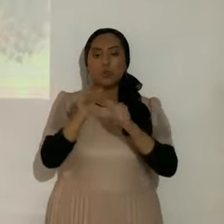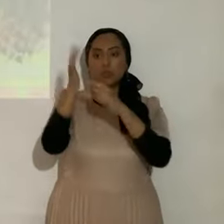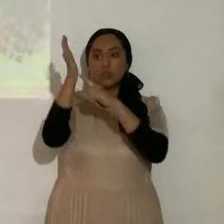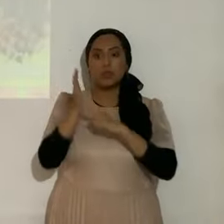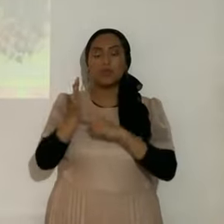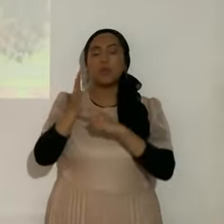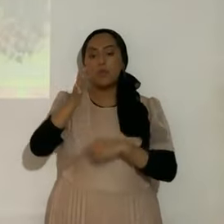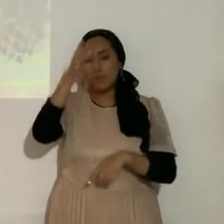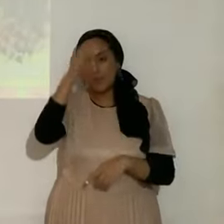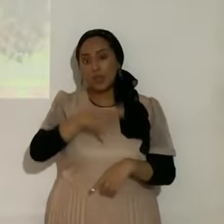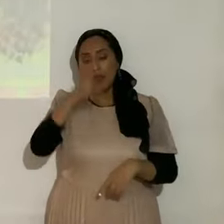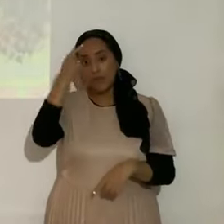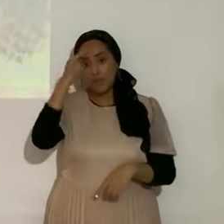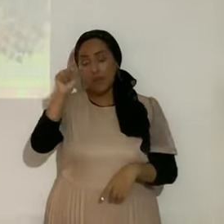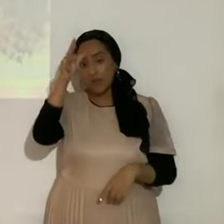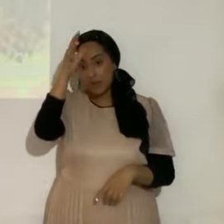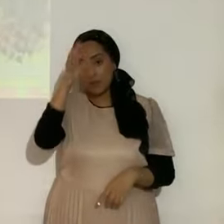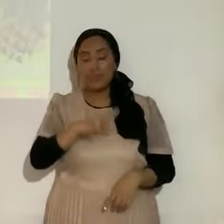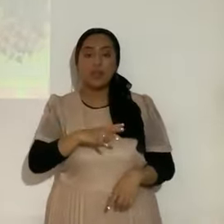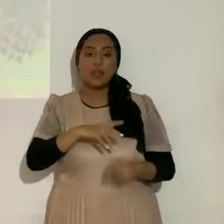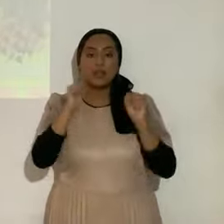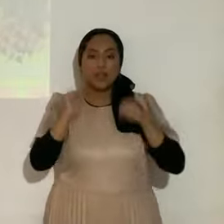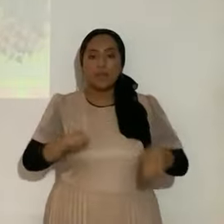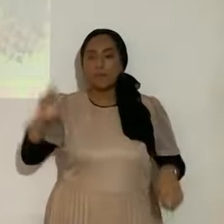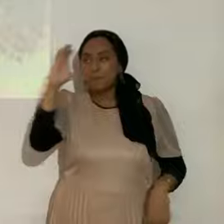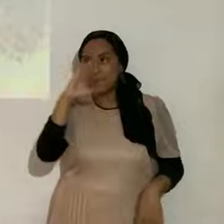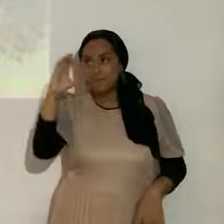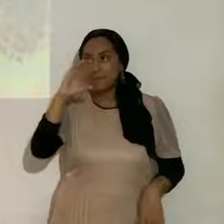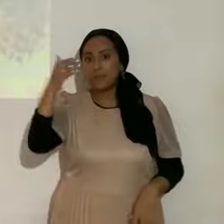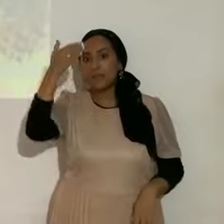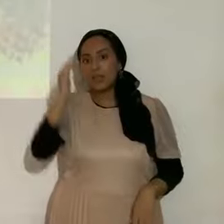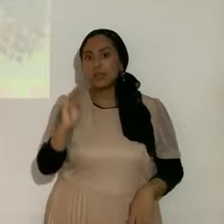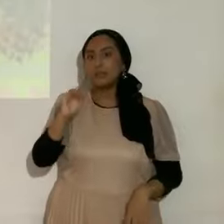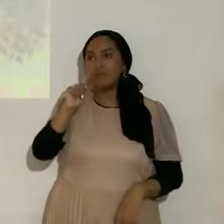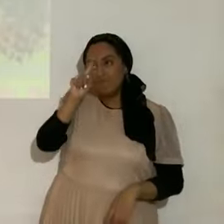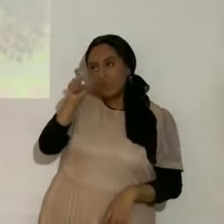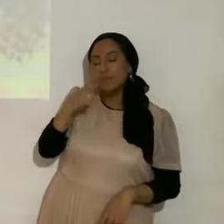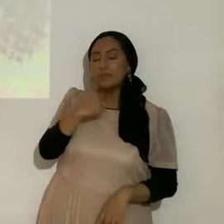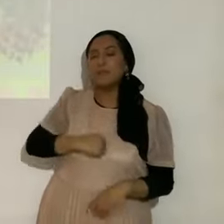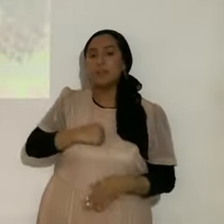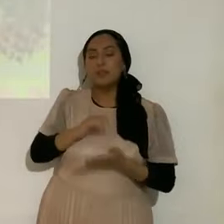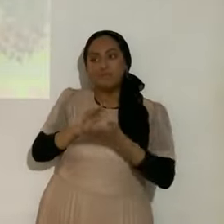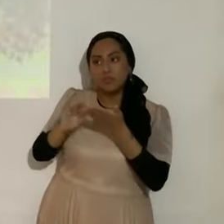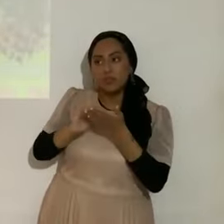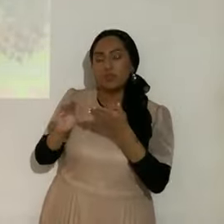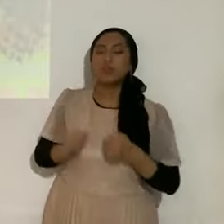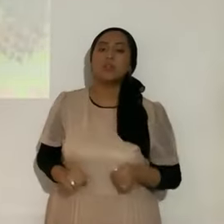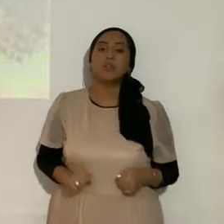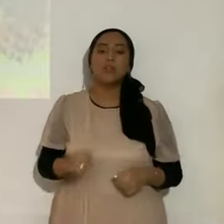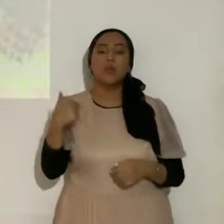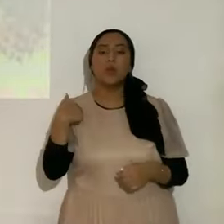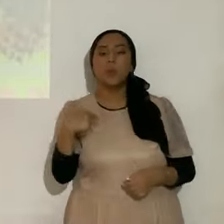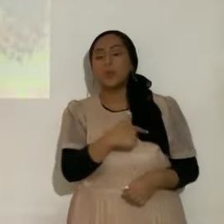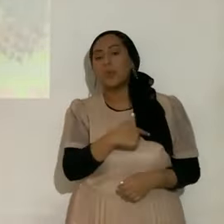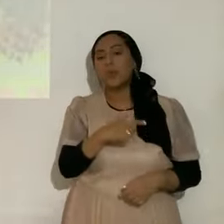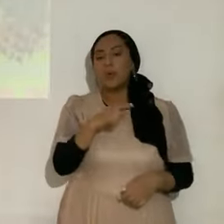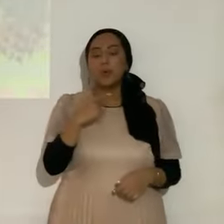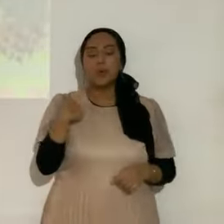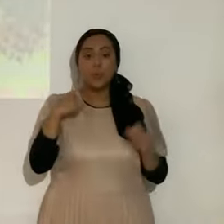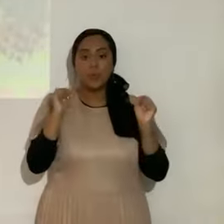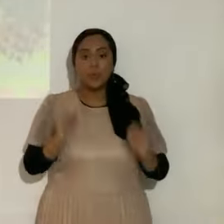a los hombres para que el hombre le busque, le pida perdón. Y nosotros realmente